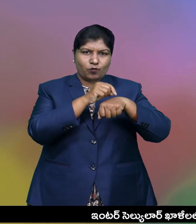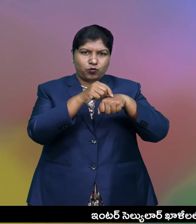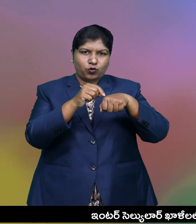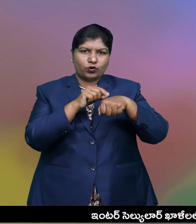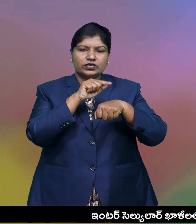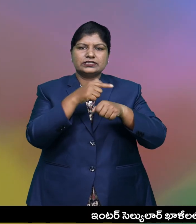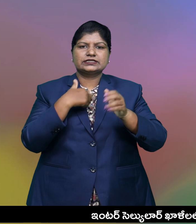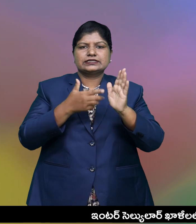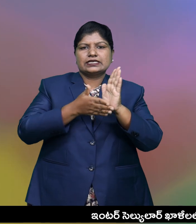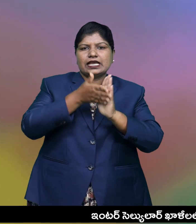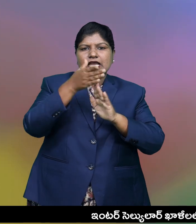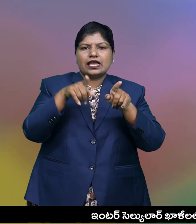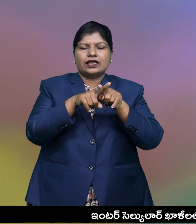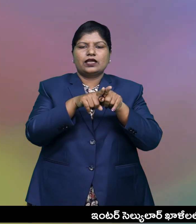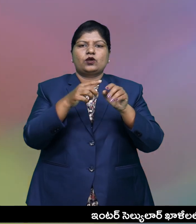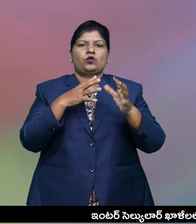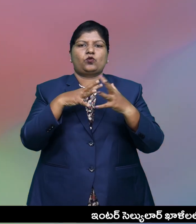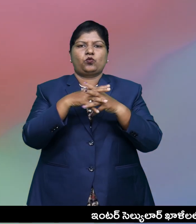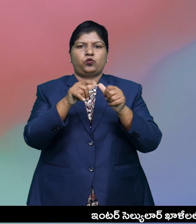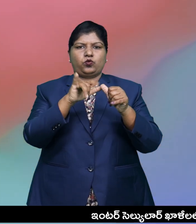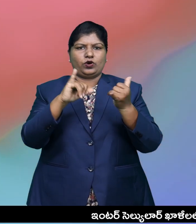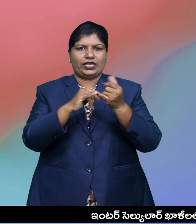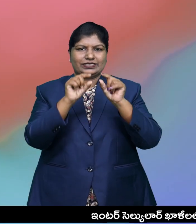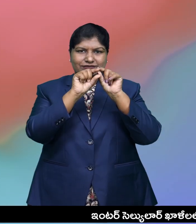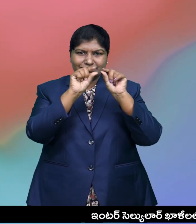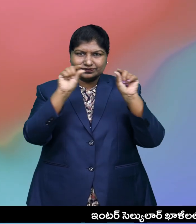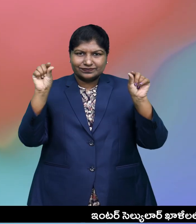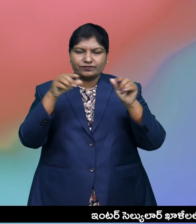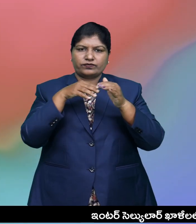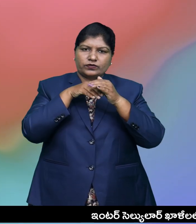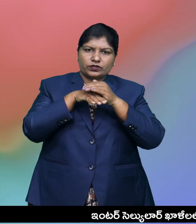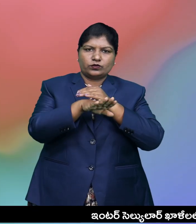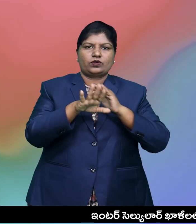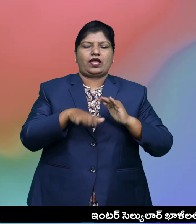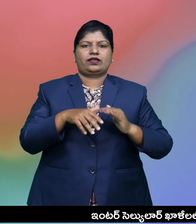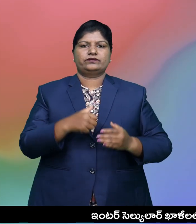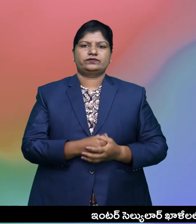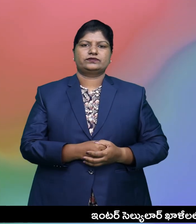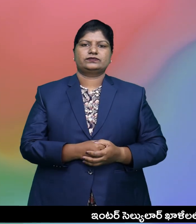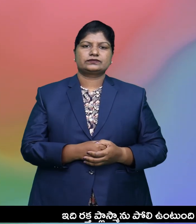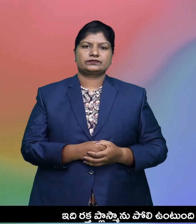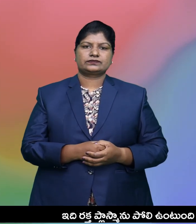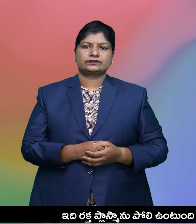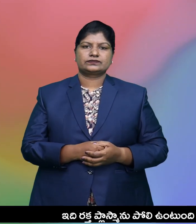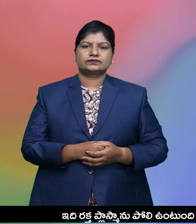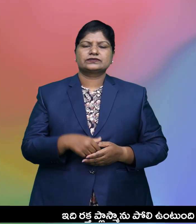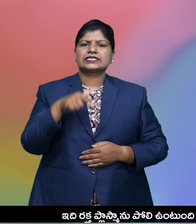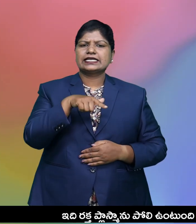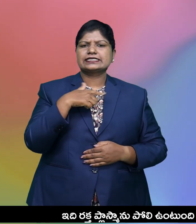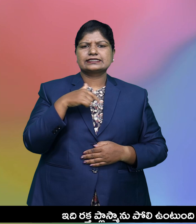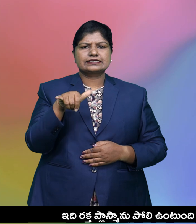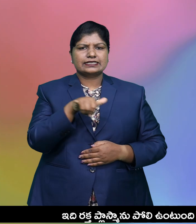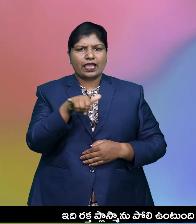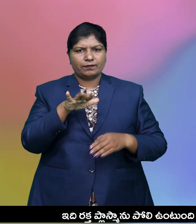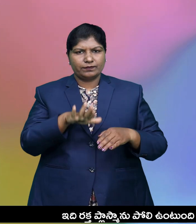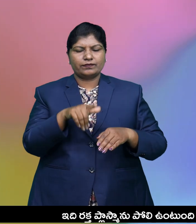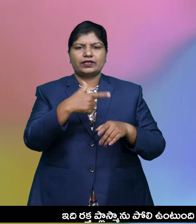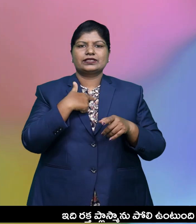రంగులేని ద్రవం. ఇది రక్త ప్లాజ్మాను పోలి ఉంటుంది